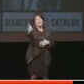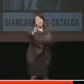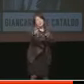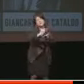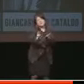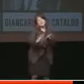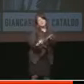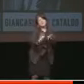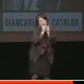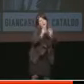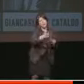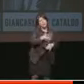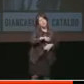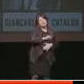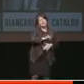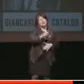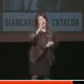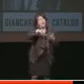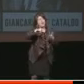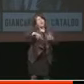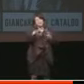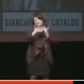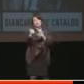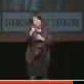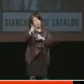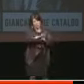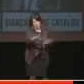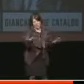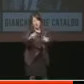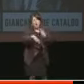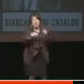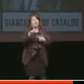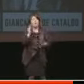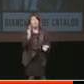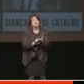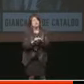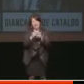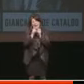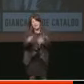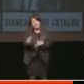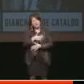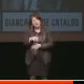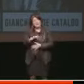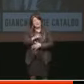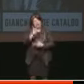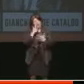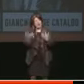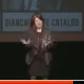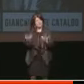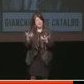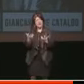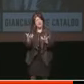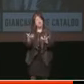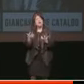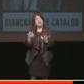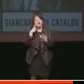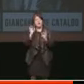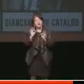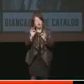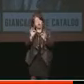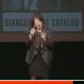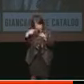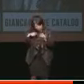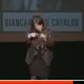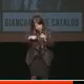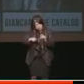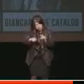letti in tutto il mondo poi però c'è uno degli scrittori in lingua spagnola più audaci di tutto il mondo esploratore dell'abisso